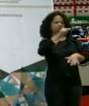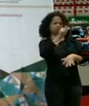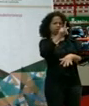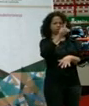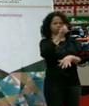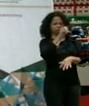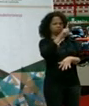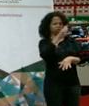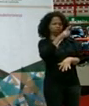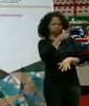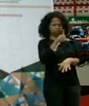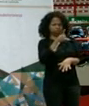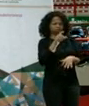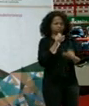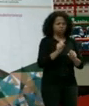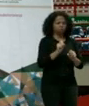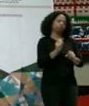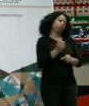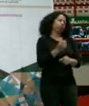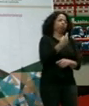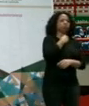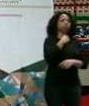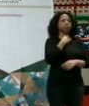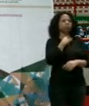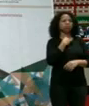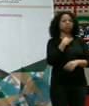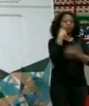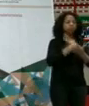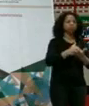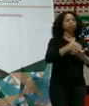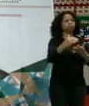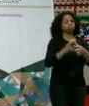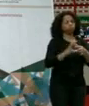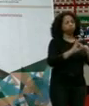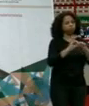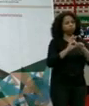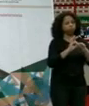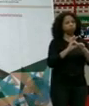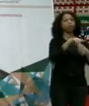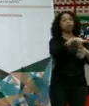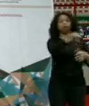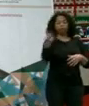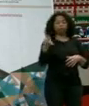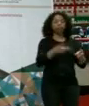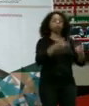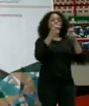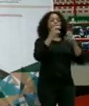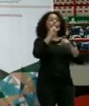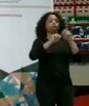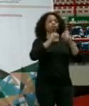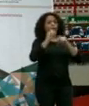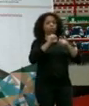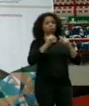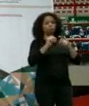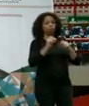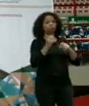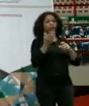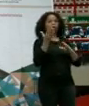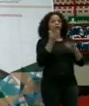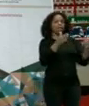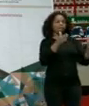participar de bloqueio continental, não, eu vou continuar comercializando com a Inglaterra. Então, o que você vai observar é que o